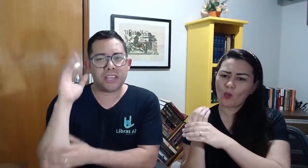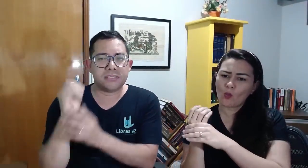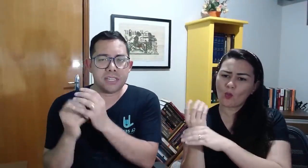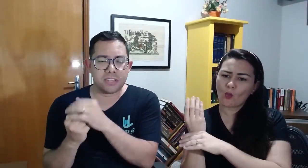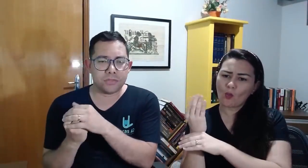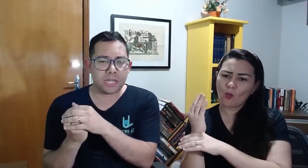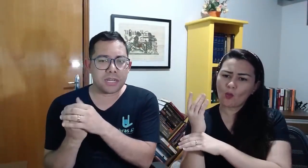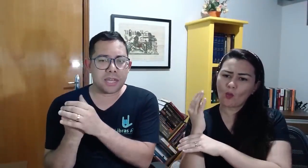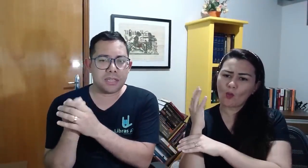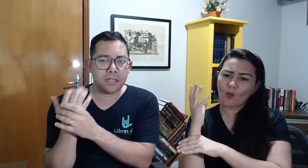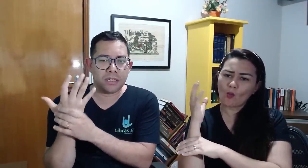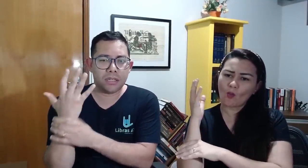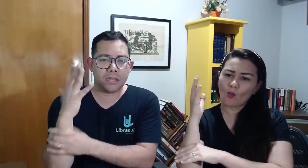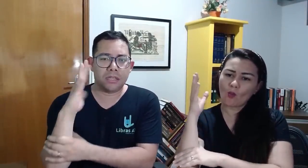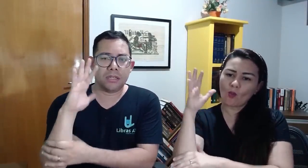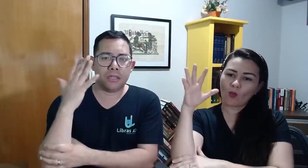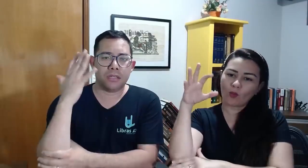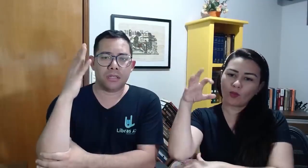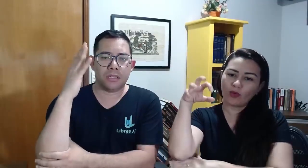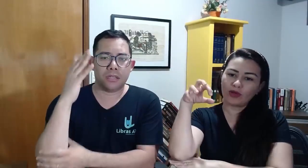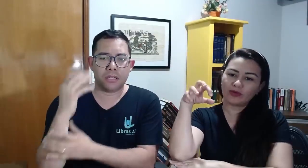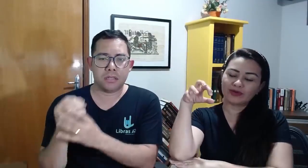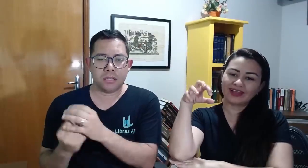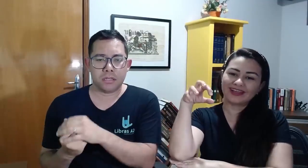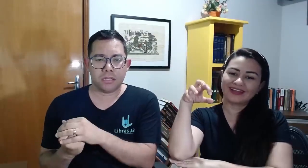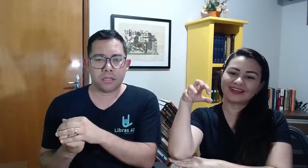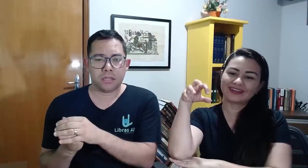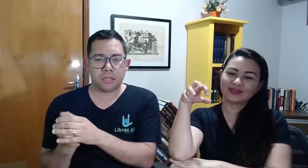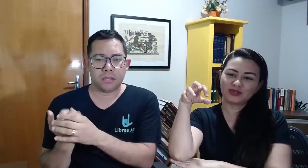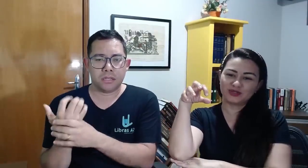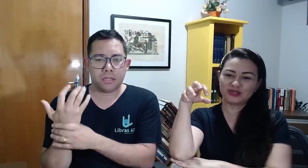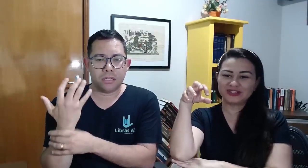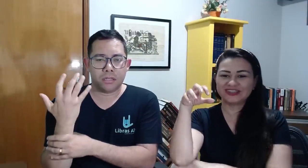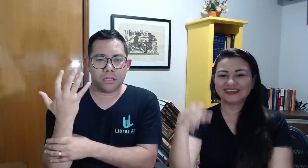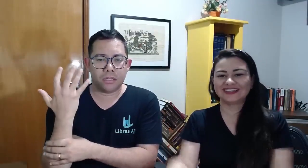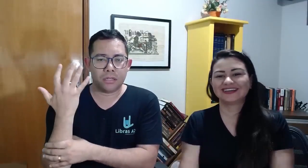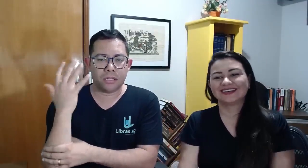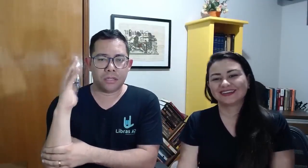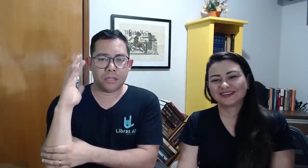Faz triste. Vamos treinar, hein? Morreu, né? Triste.